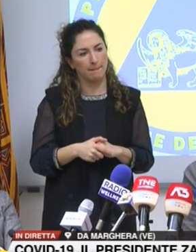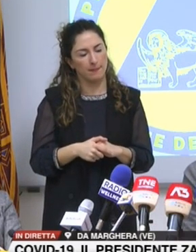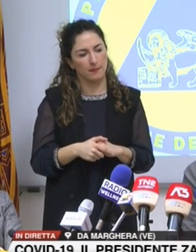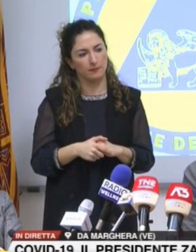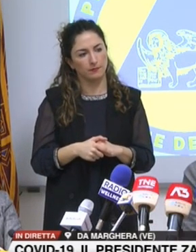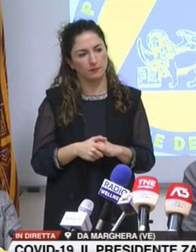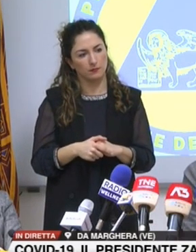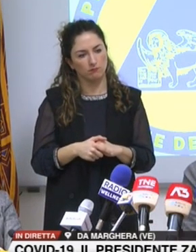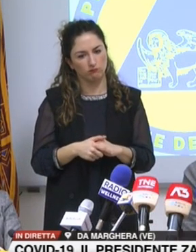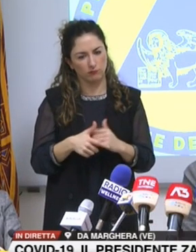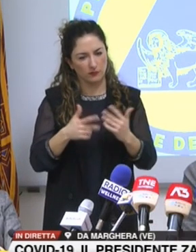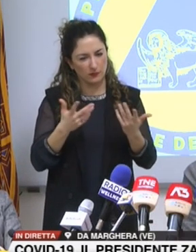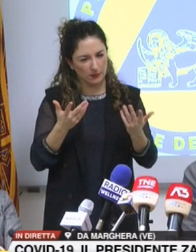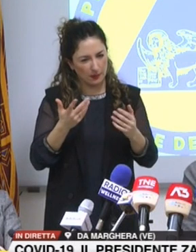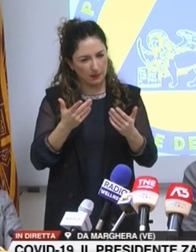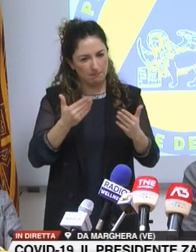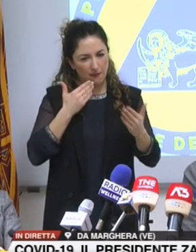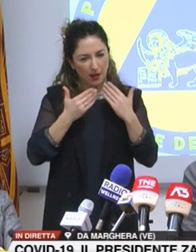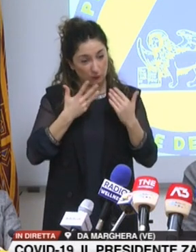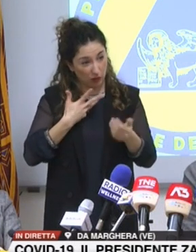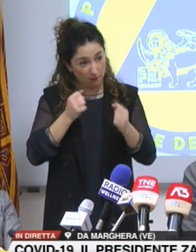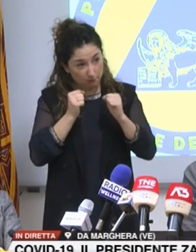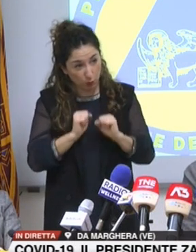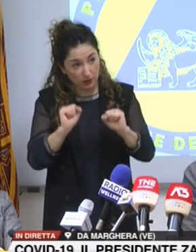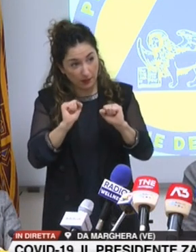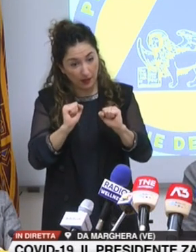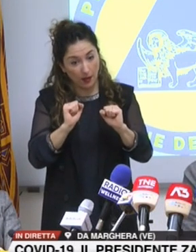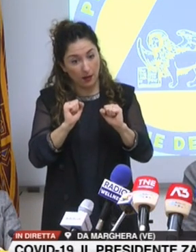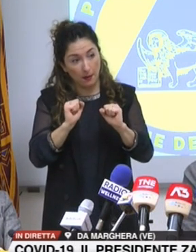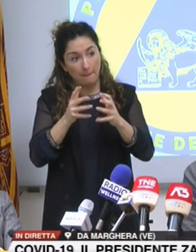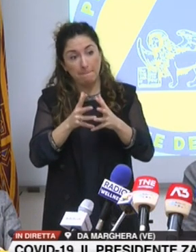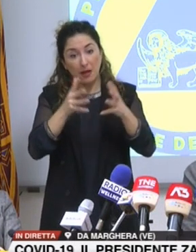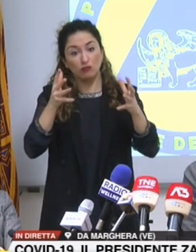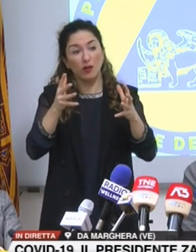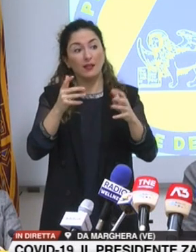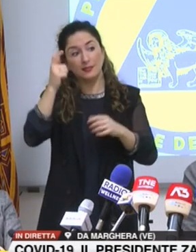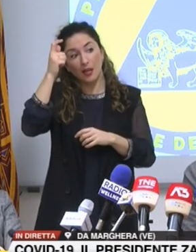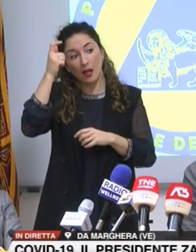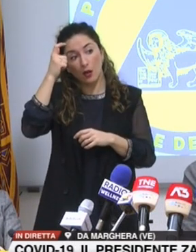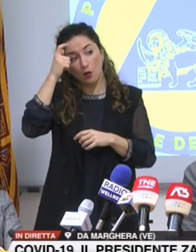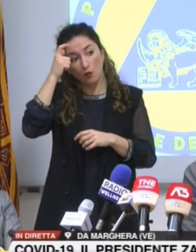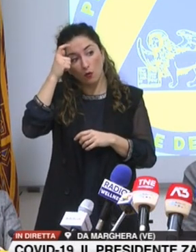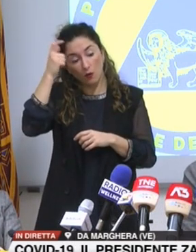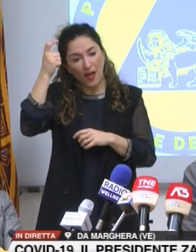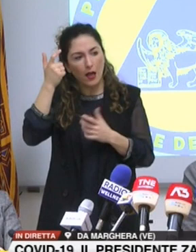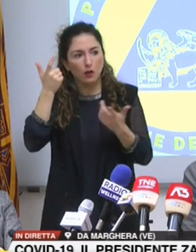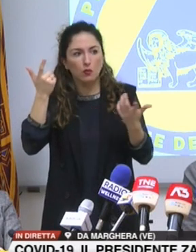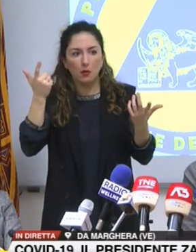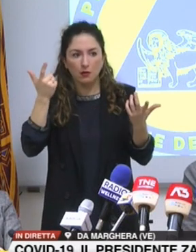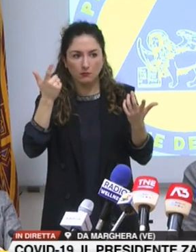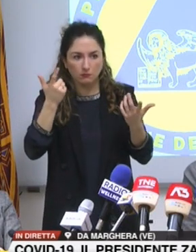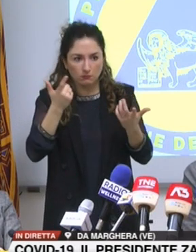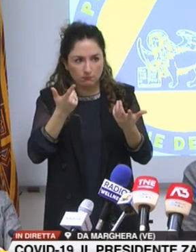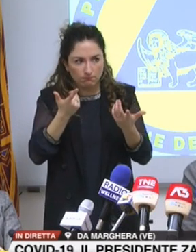c'è la possibilità in questo Parlamento di arrivare ad una maggioranza di governo sostenibile,